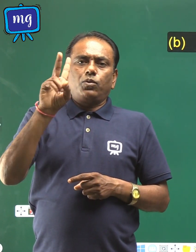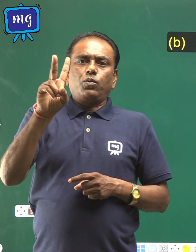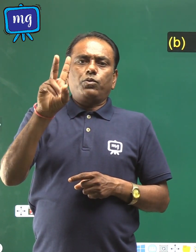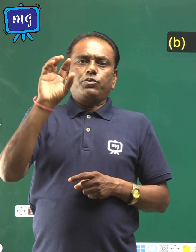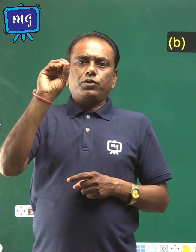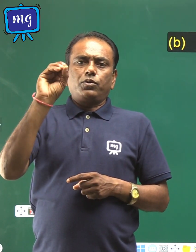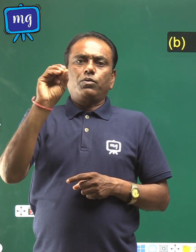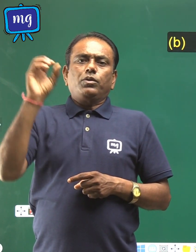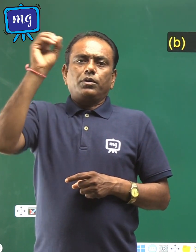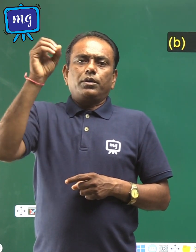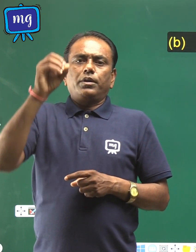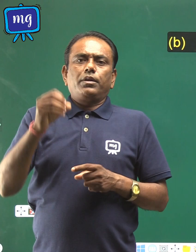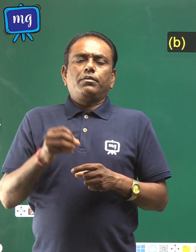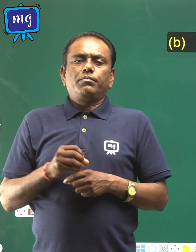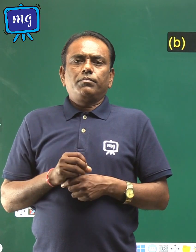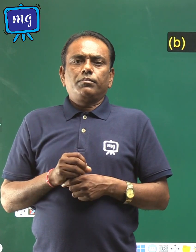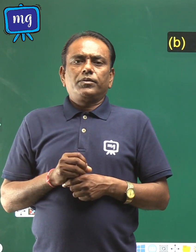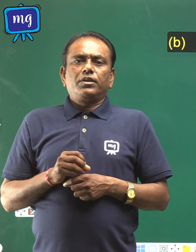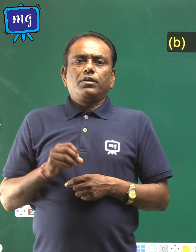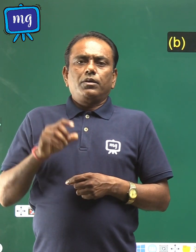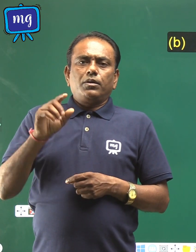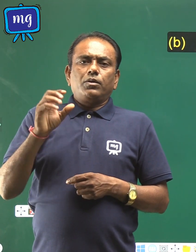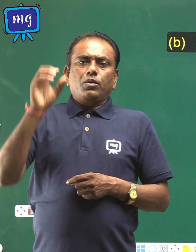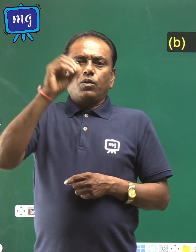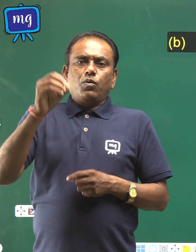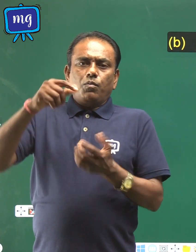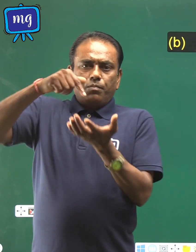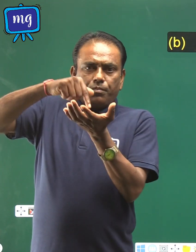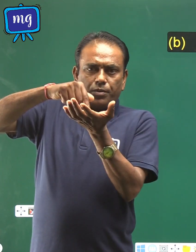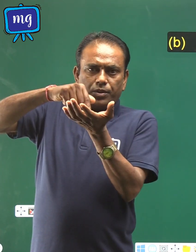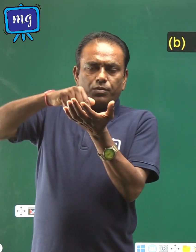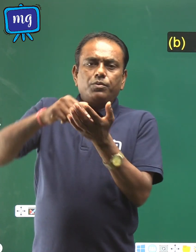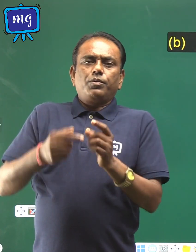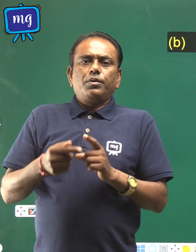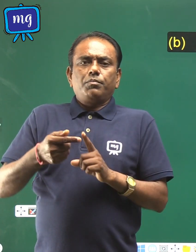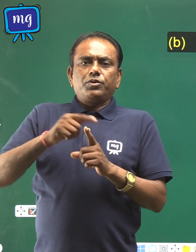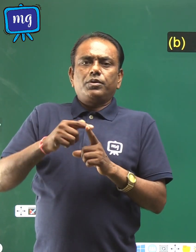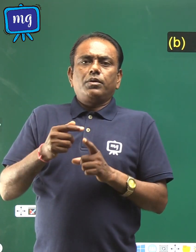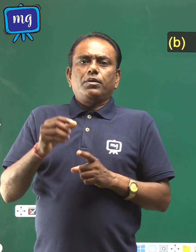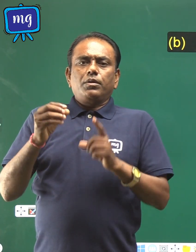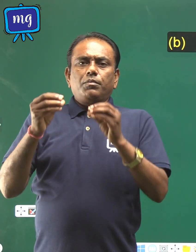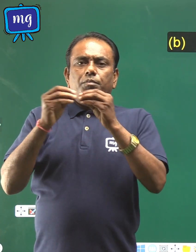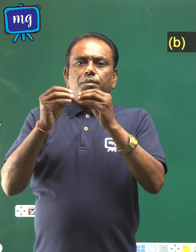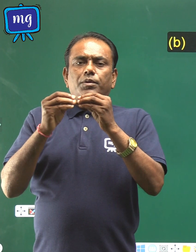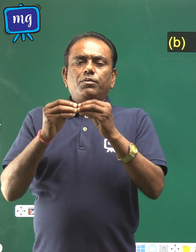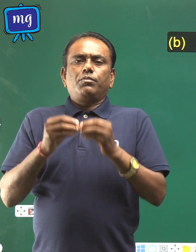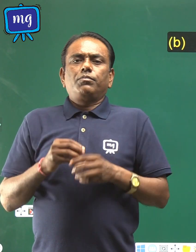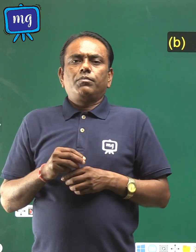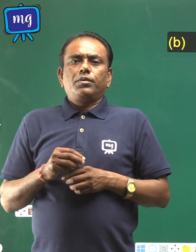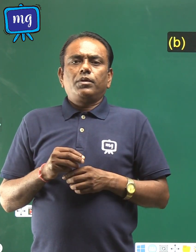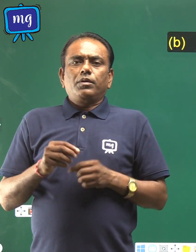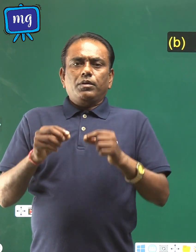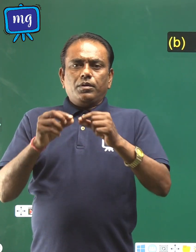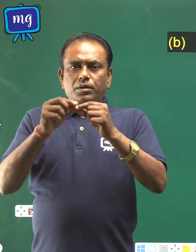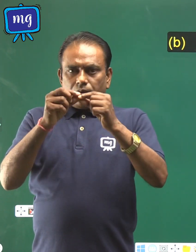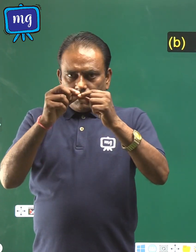120 डिग्री का। तो इस ओ बिंदु से बी बिंदु तक हम एक रेखा